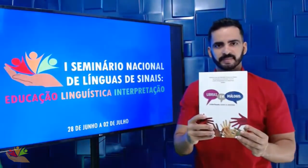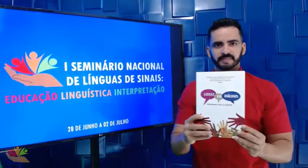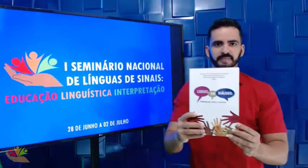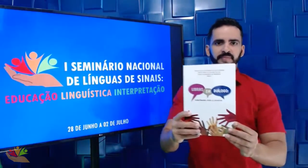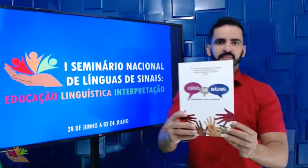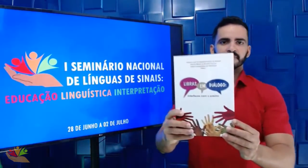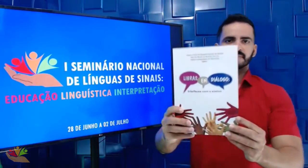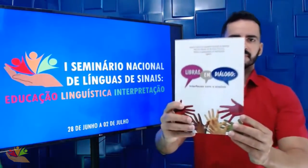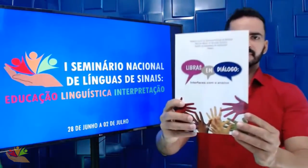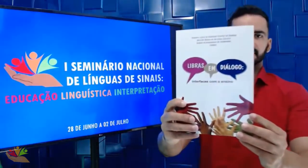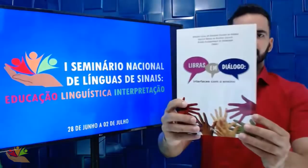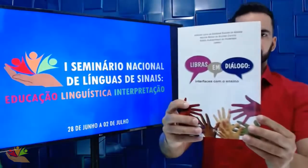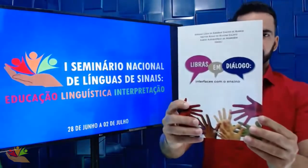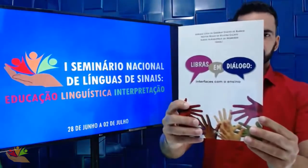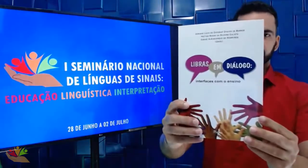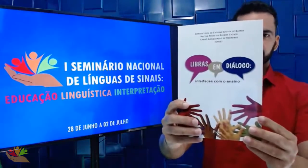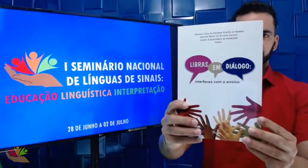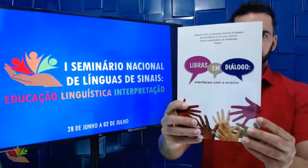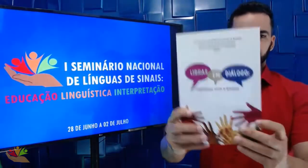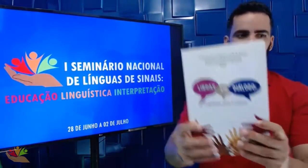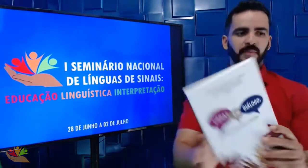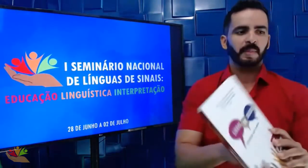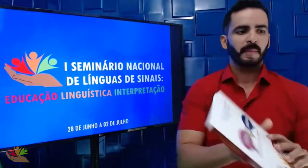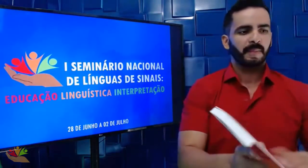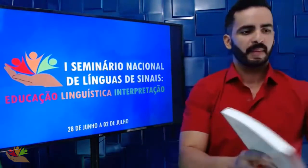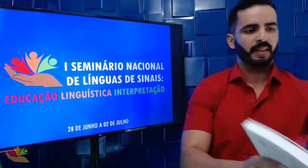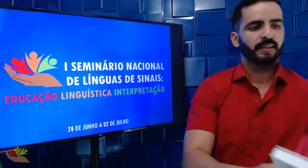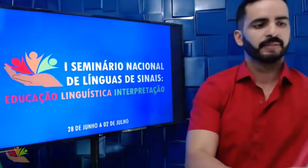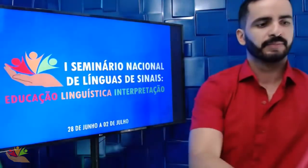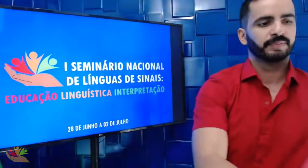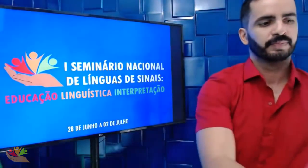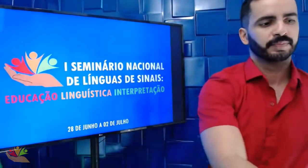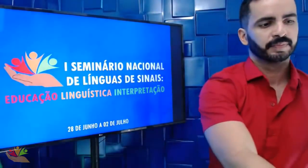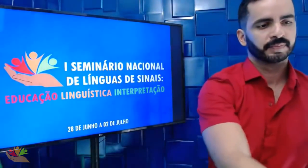que são livros da área de ensino. Está aqui o livro,